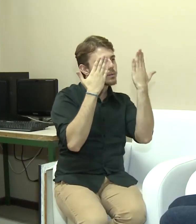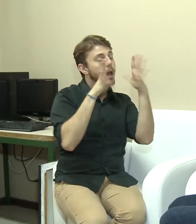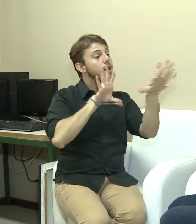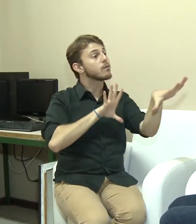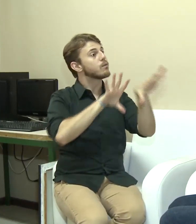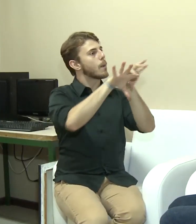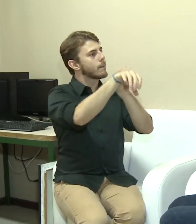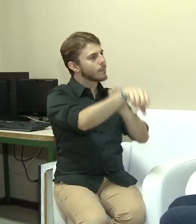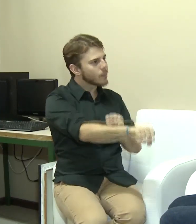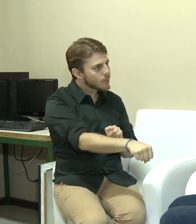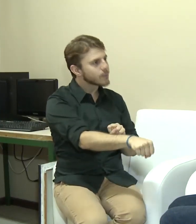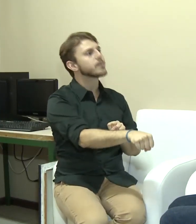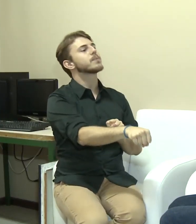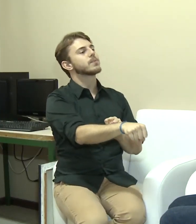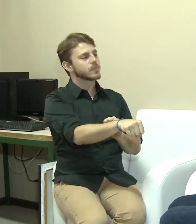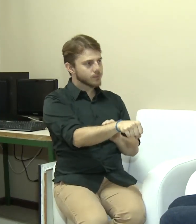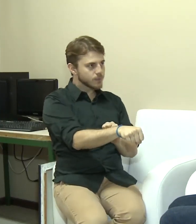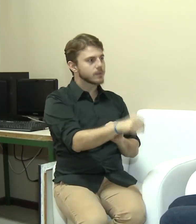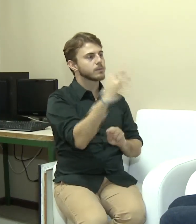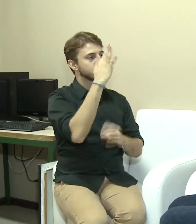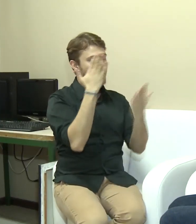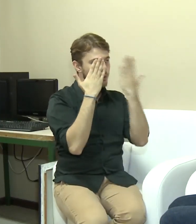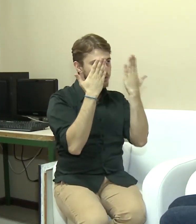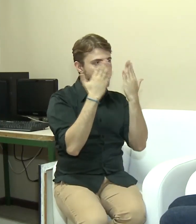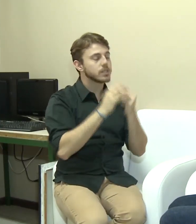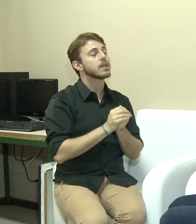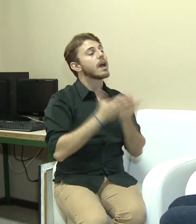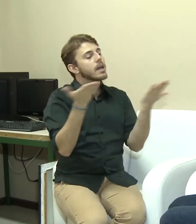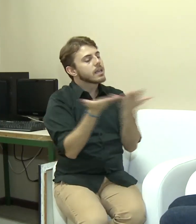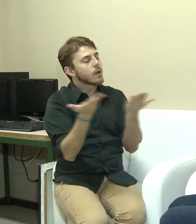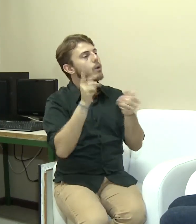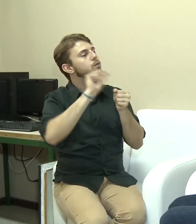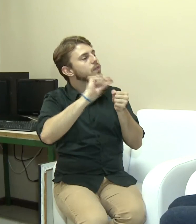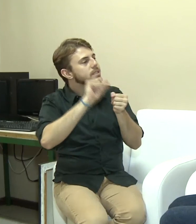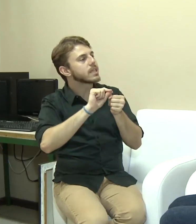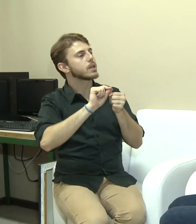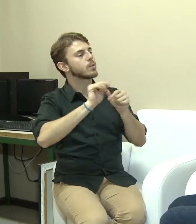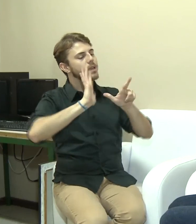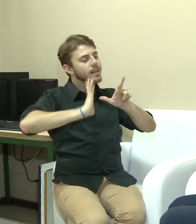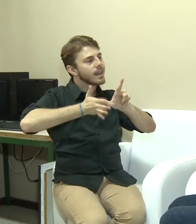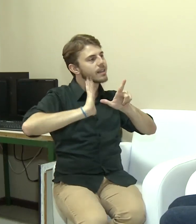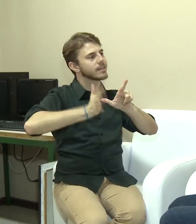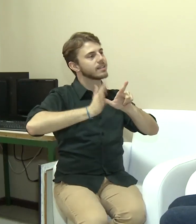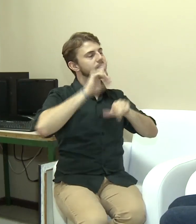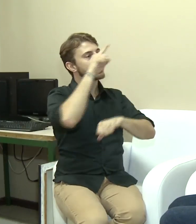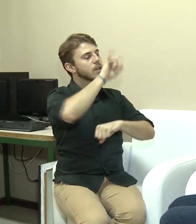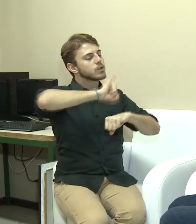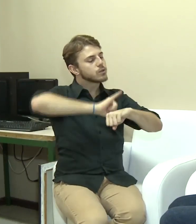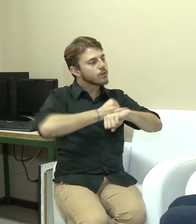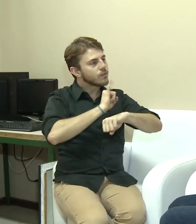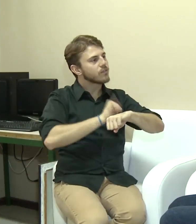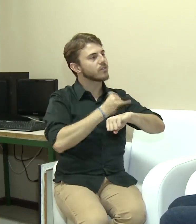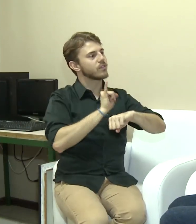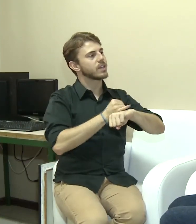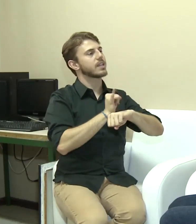conseguiu terminar, ele conseguiu fazer a faculdade de psicologia, ele já se formou e agora ele está fazendo a segunda faculdade, que é Letras Libras